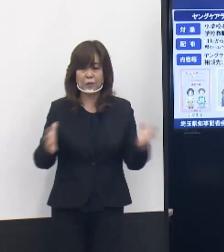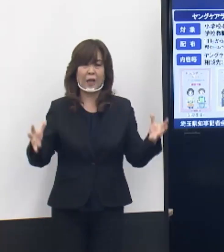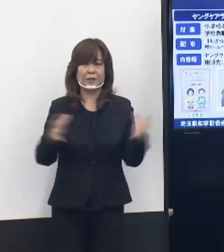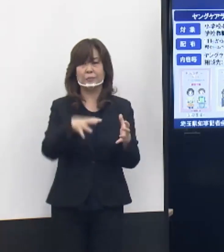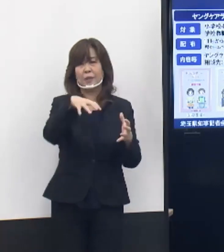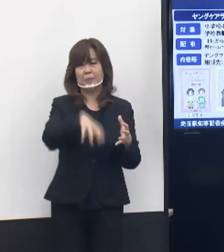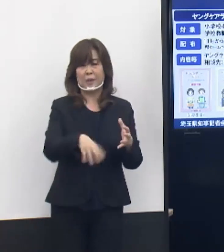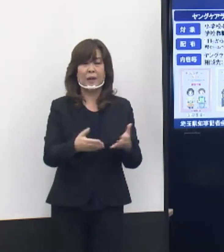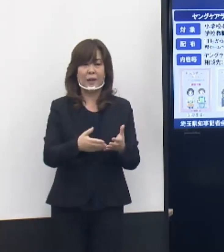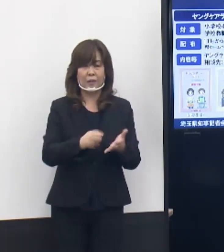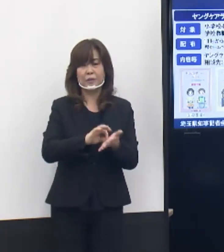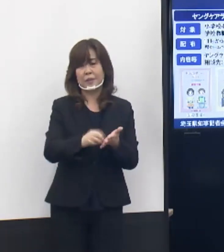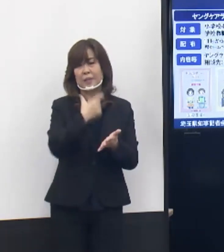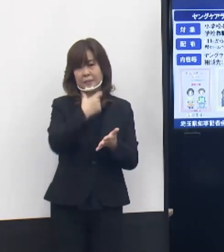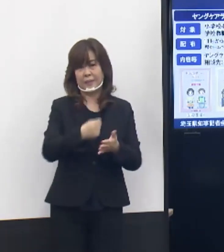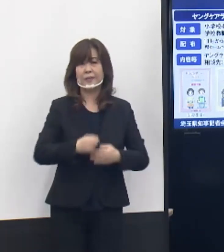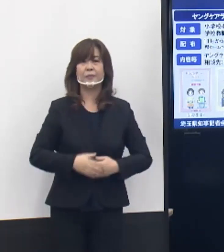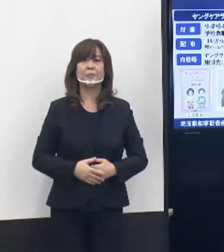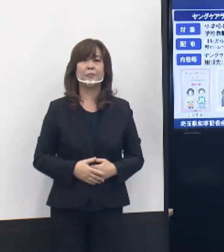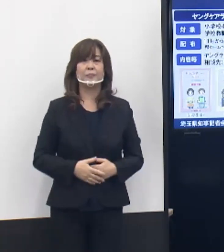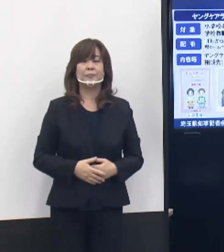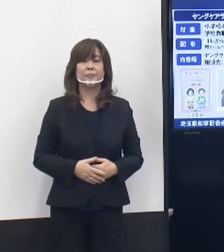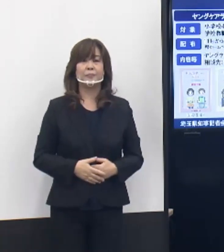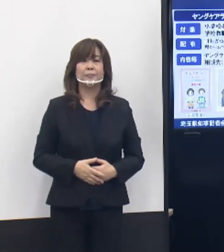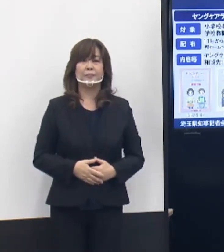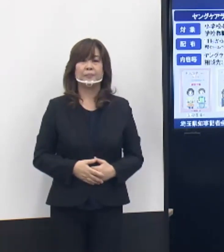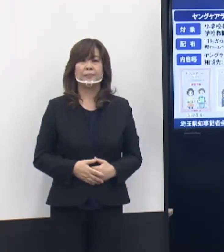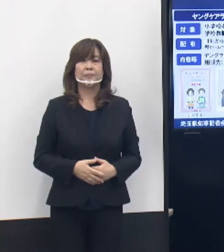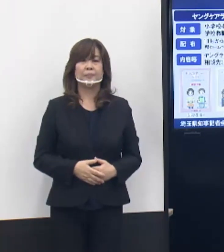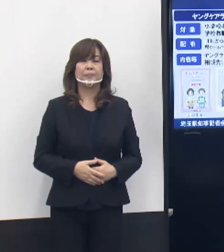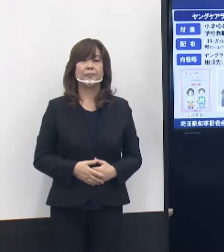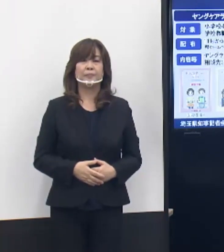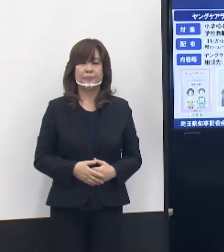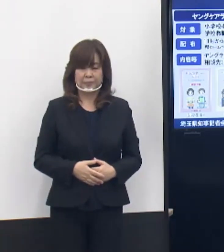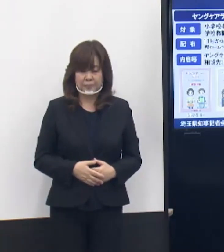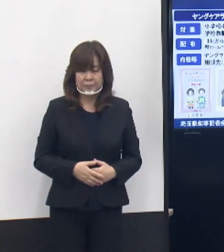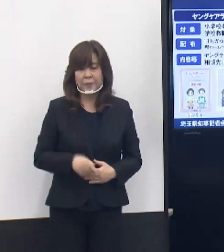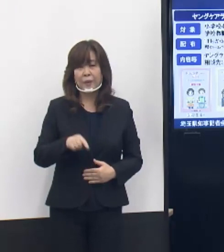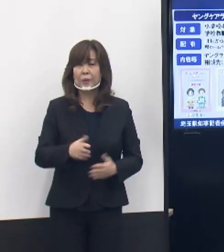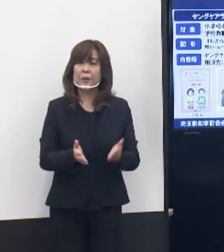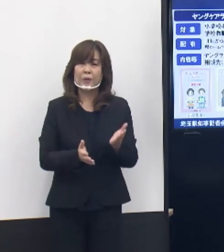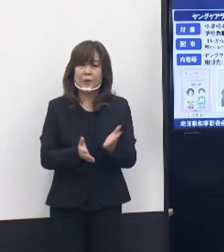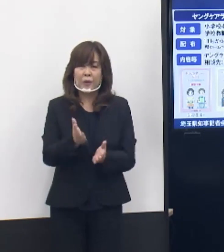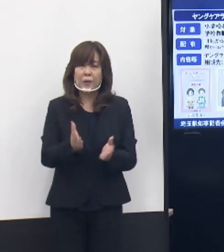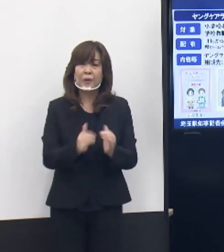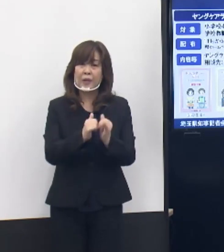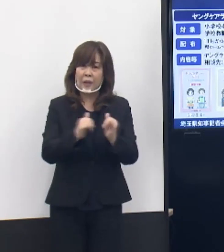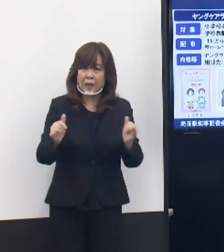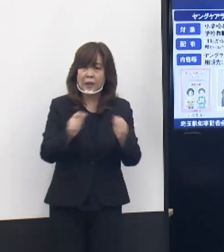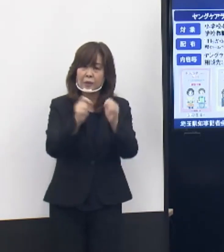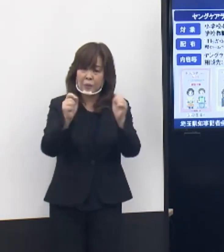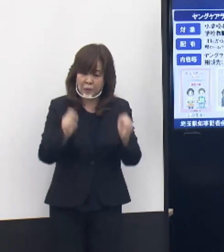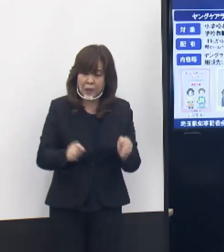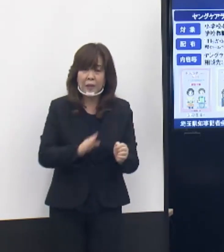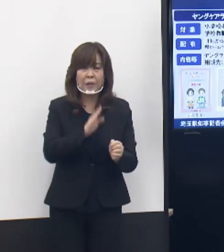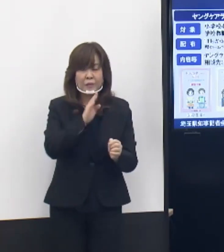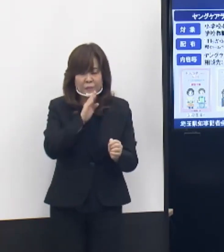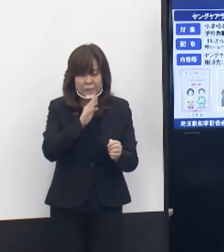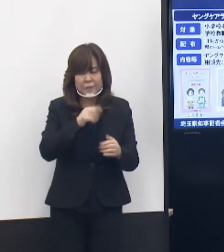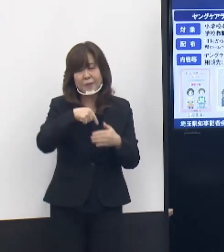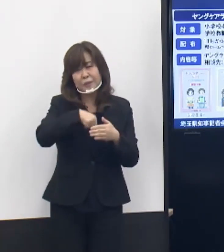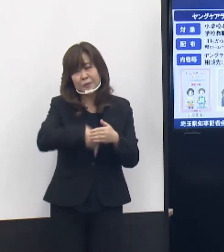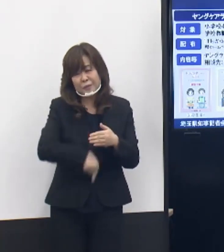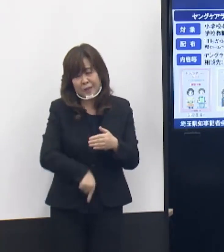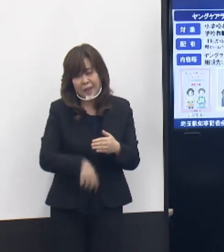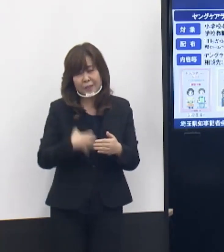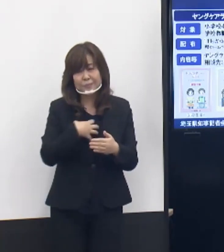ケアラーは、ご指摘のとおり、非常にその根が深く複雑で、なおかつ社会的な環境